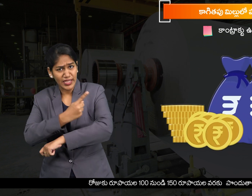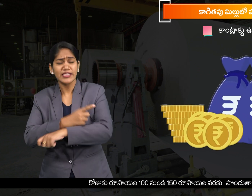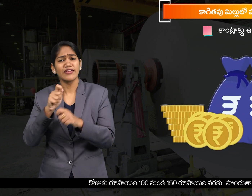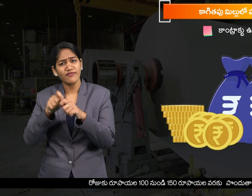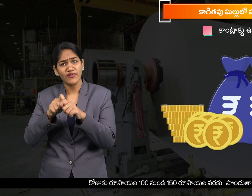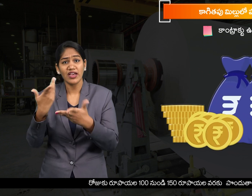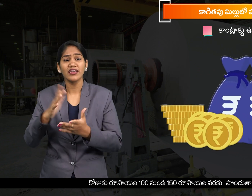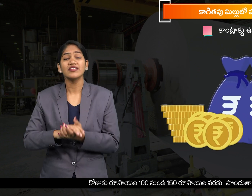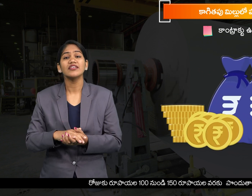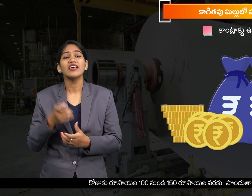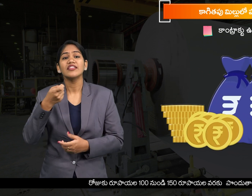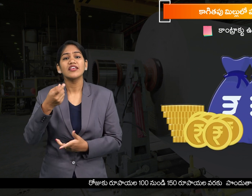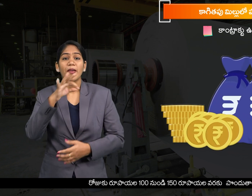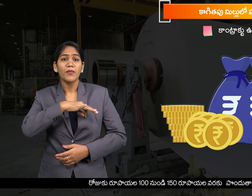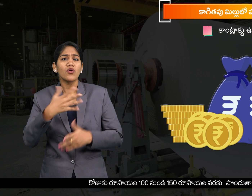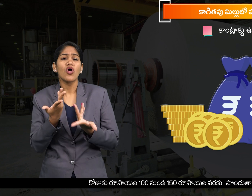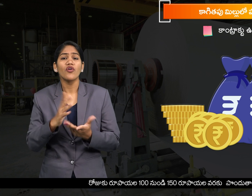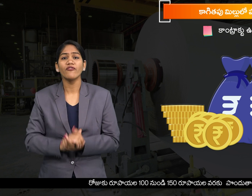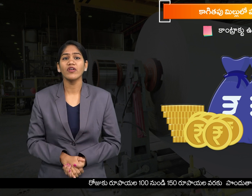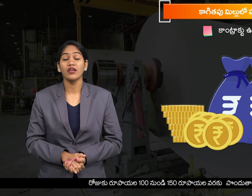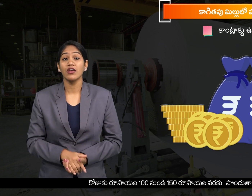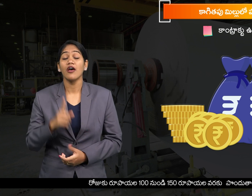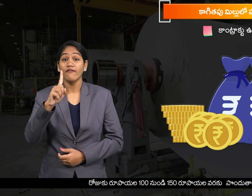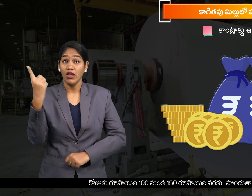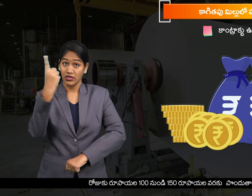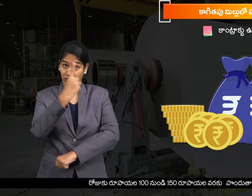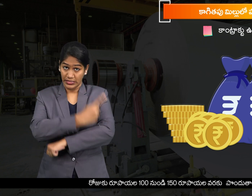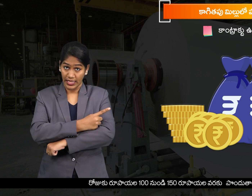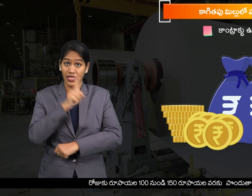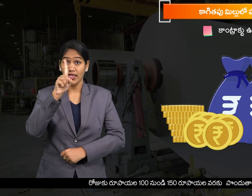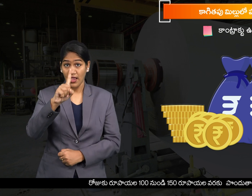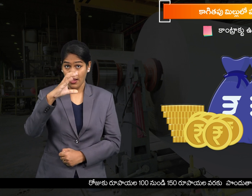రోజుకు ₹100 నుండి ₹150 వరకు పొందుతారు.